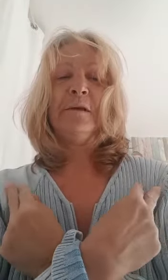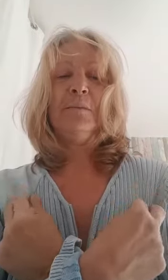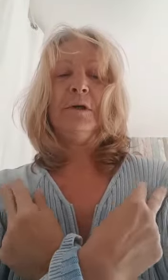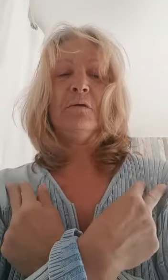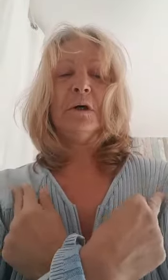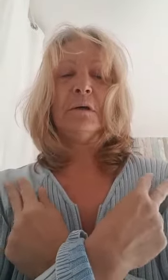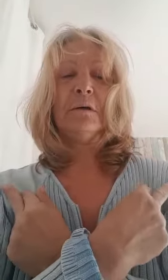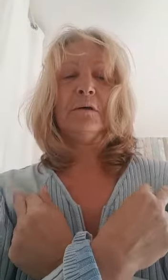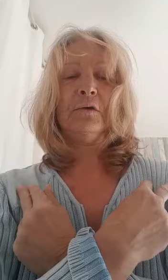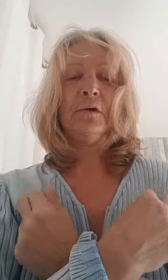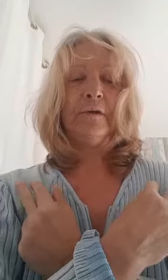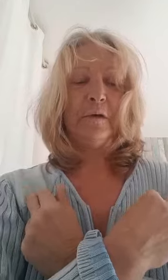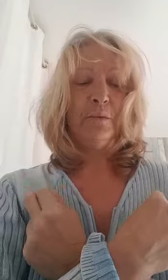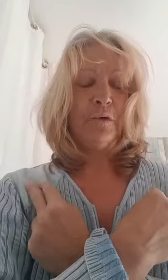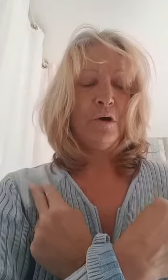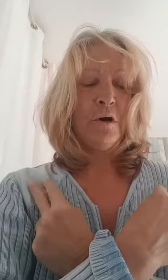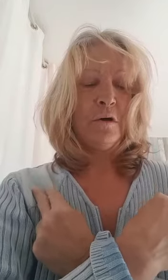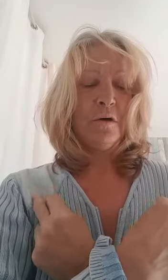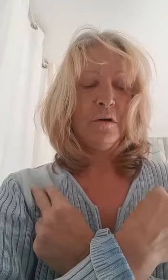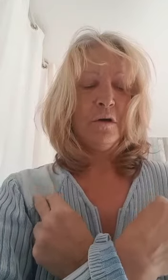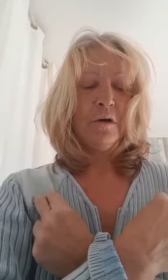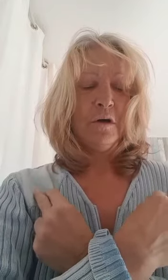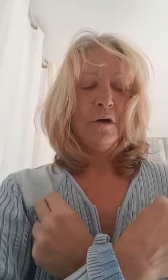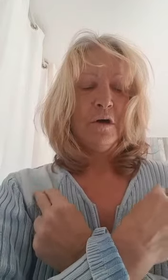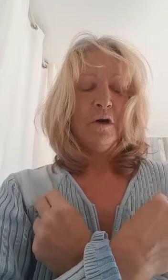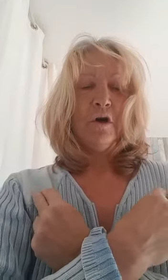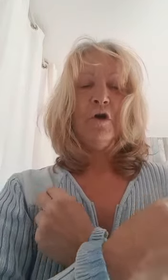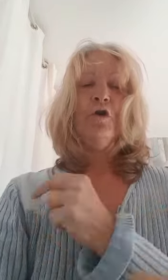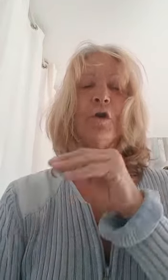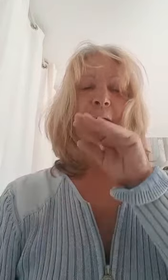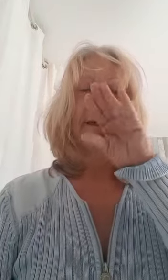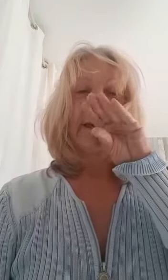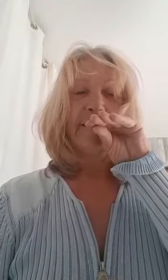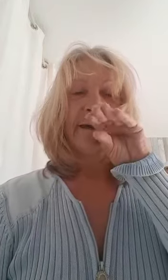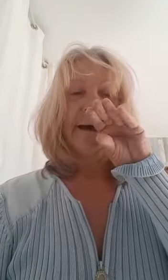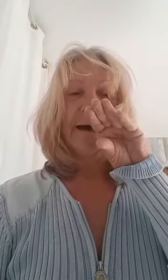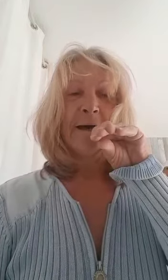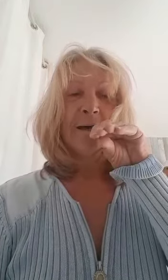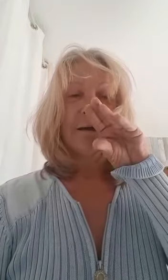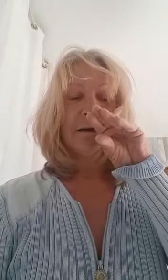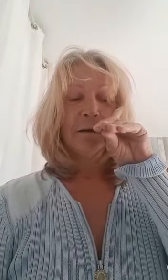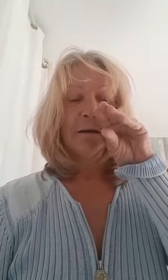petits doigts sur les épaules. Le canard,